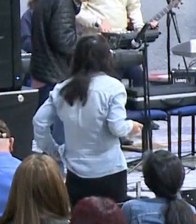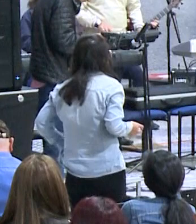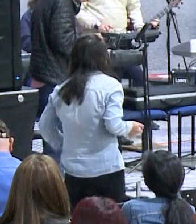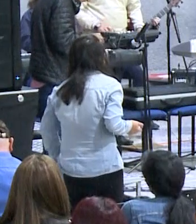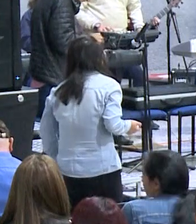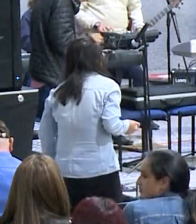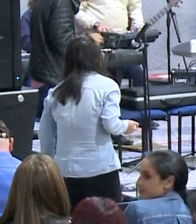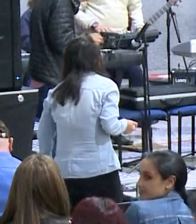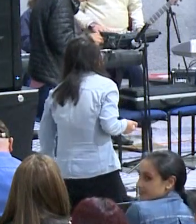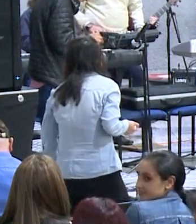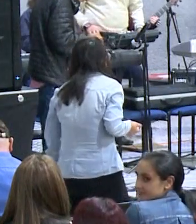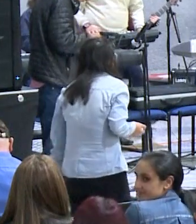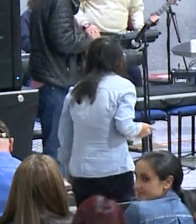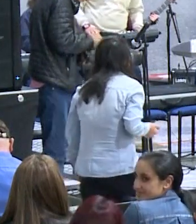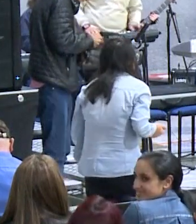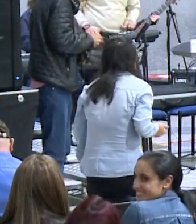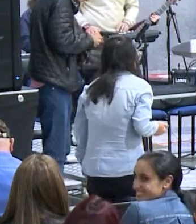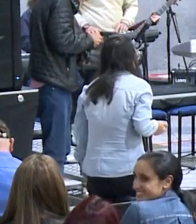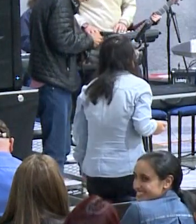y punto